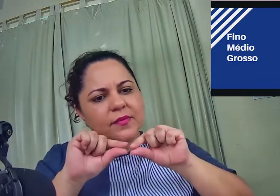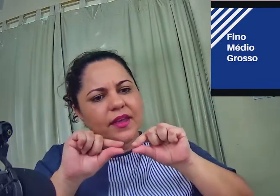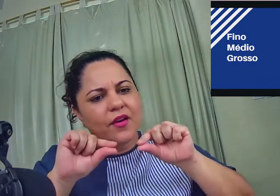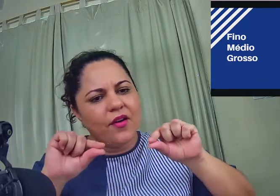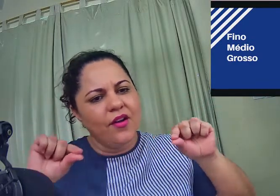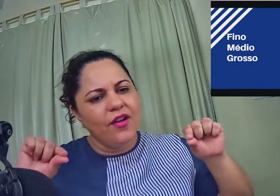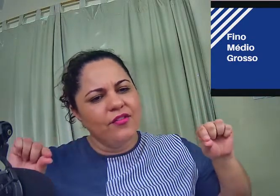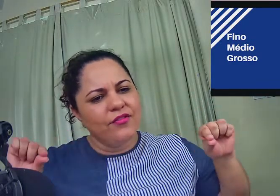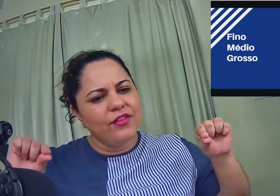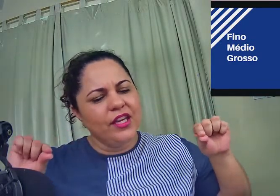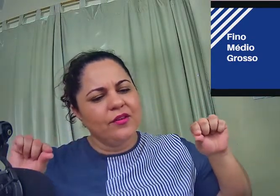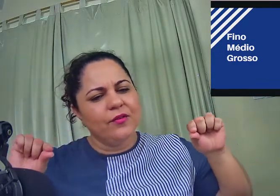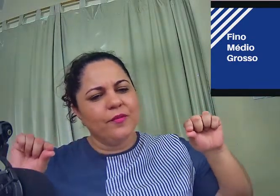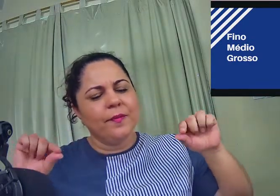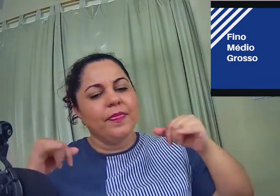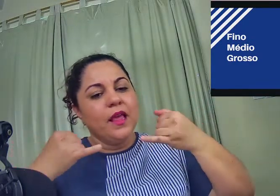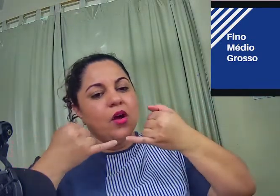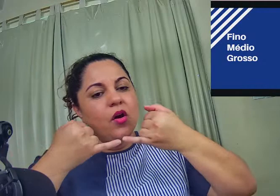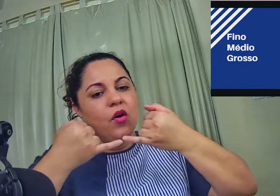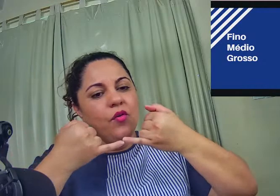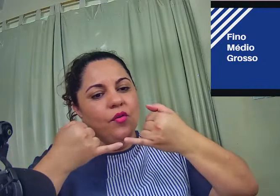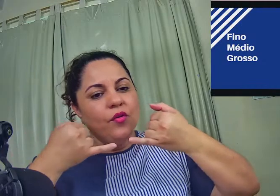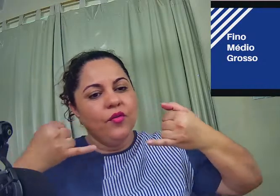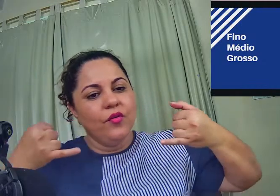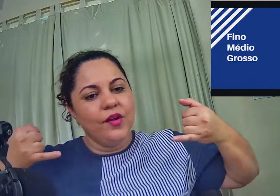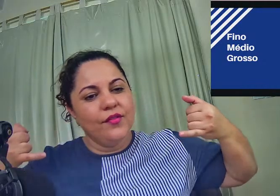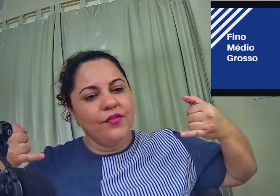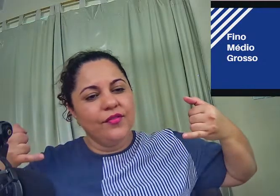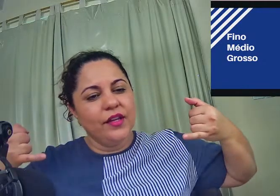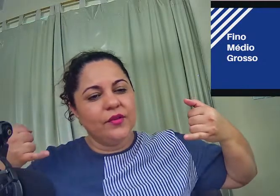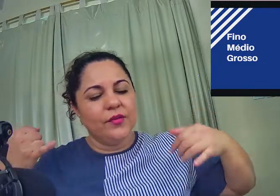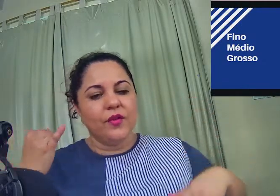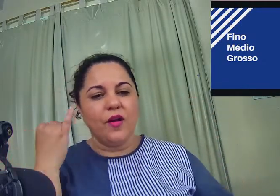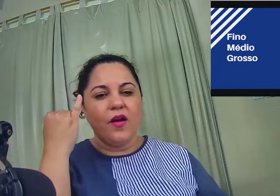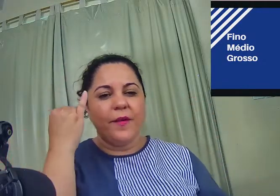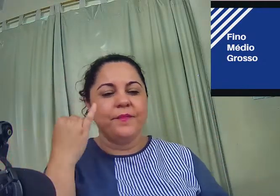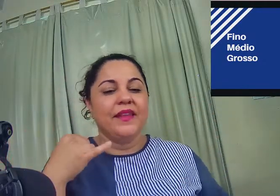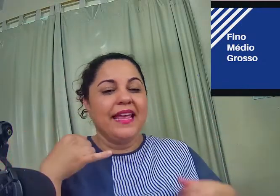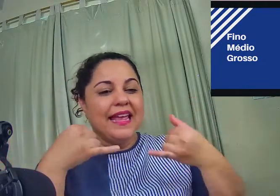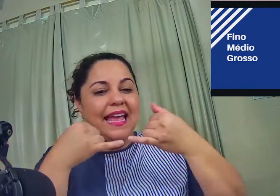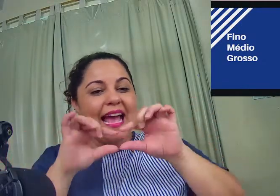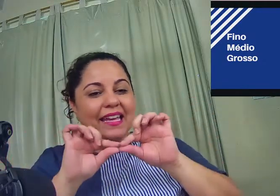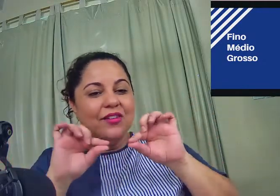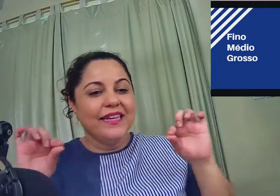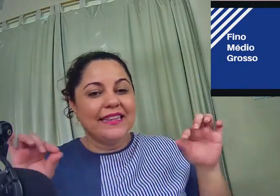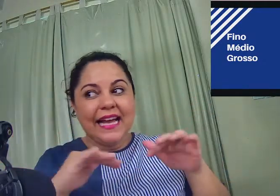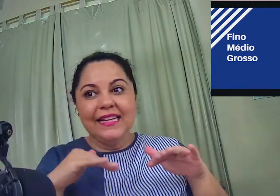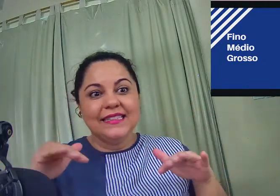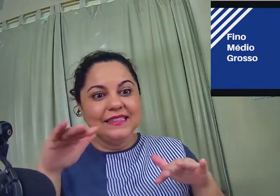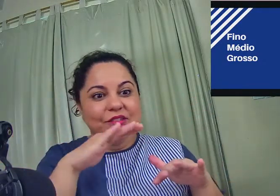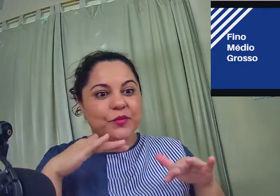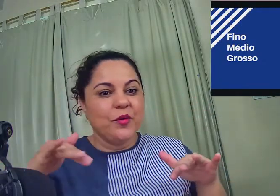ó. Fino. Ou fino, ó. Aquilo que tá no meu